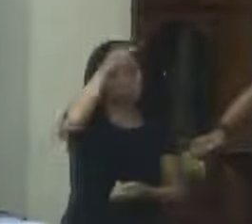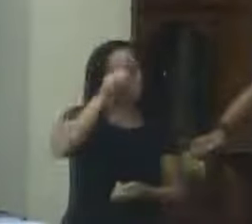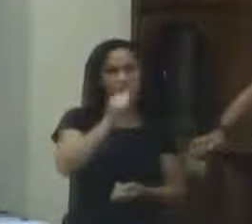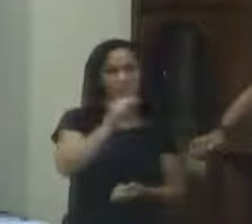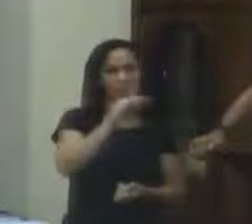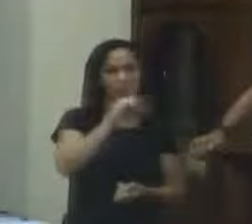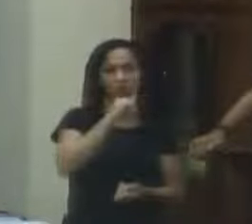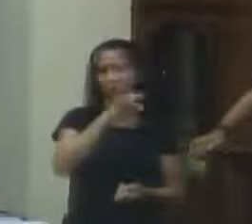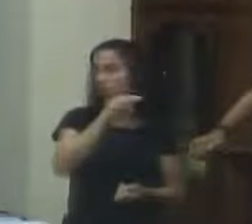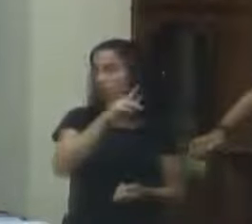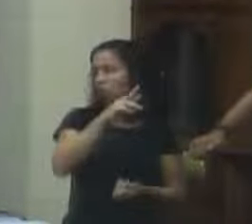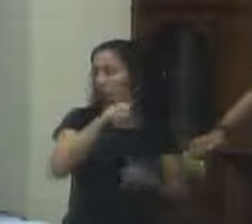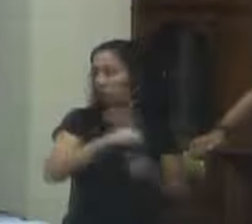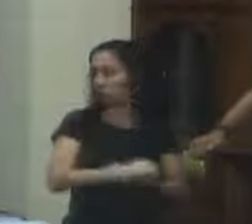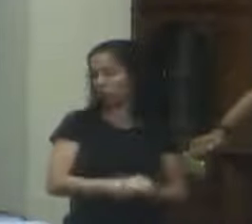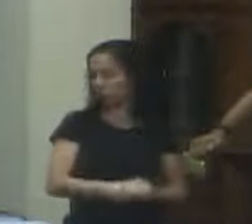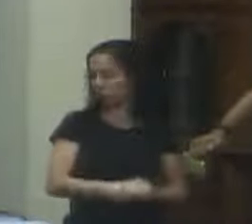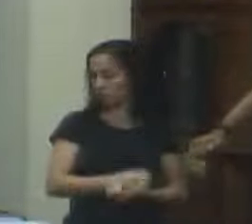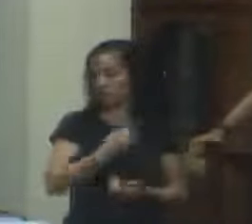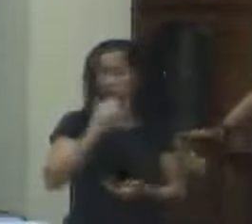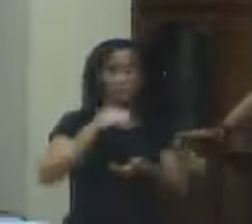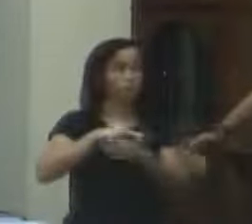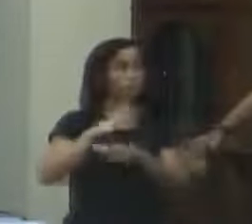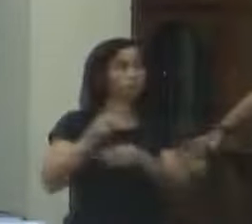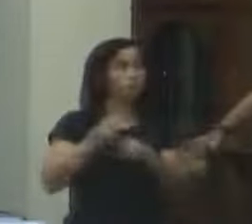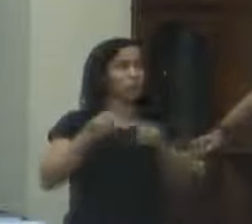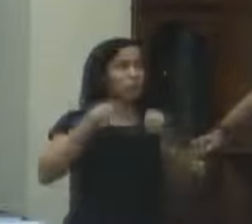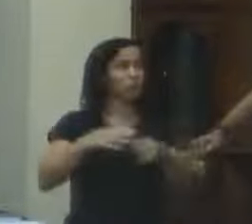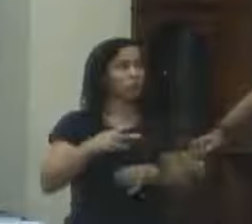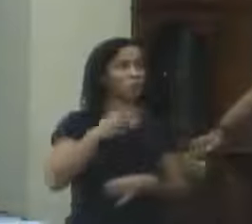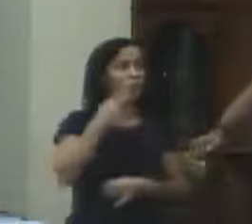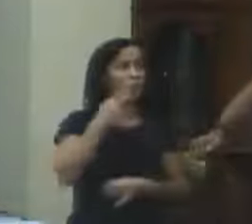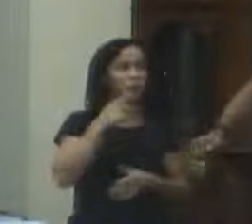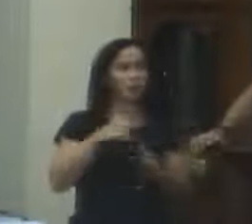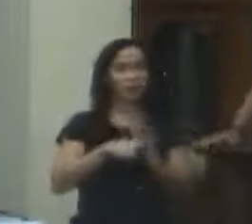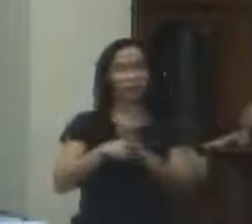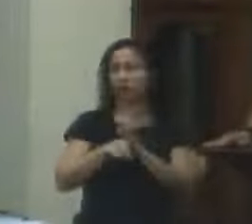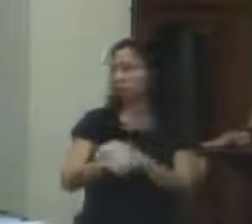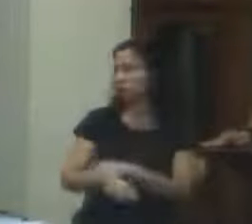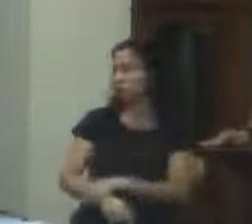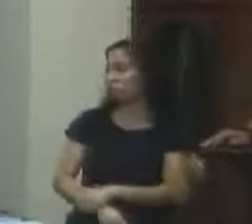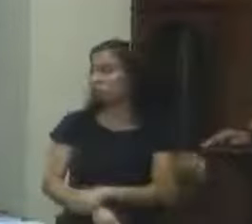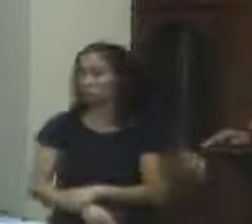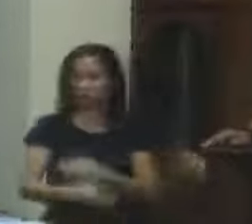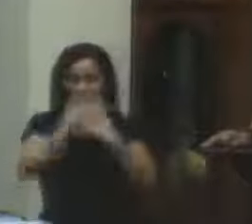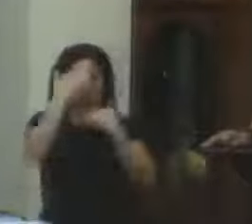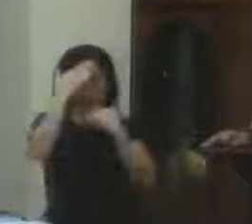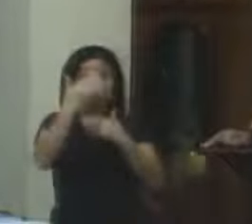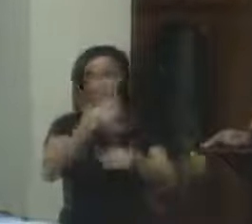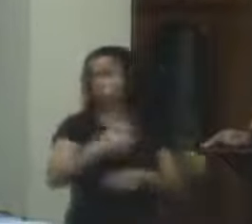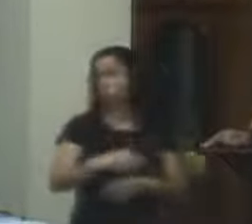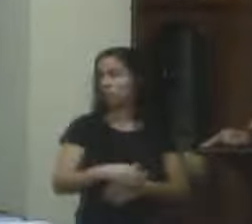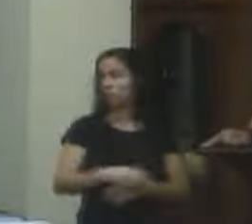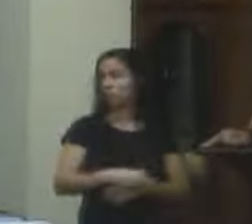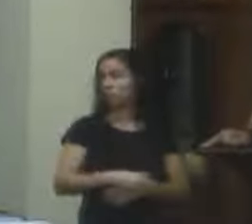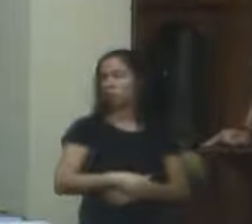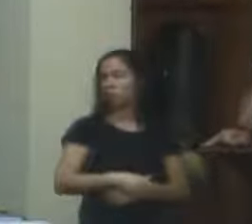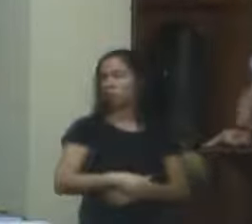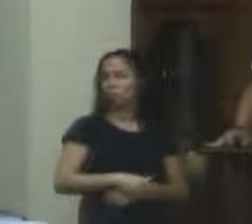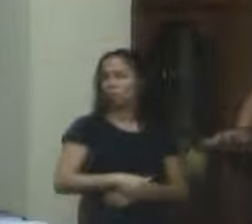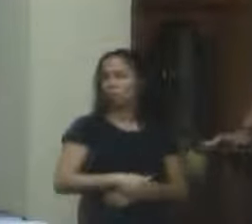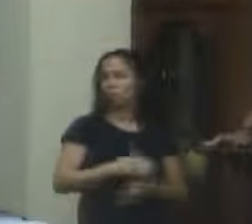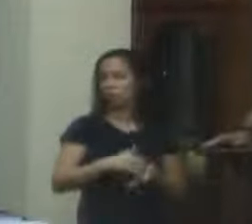e a Câmara de Vereadores. Boa noite a todos. Se tiver alguma pergunta. Obrigada, vereadora,